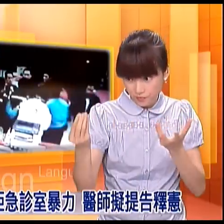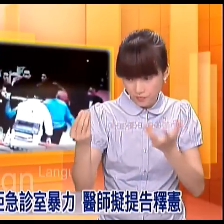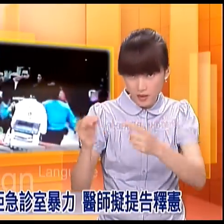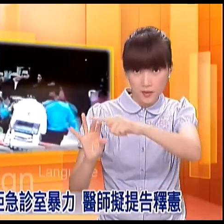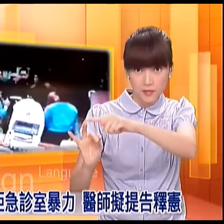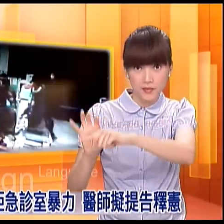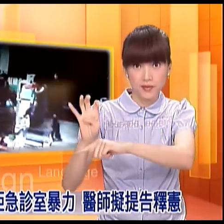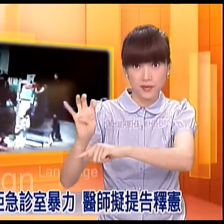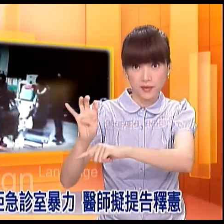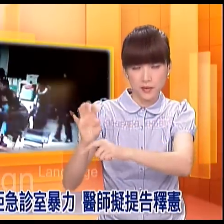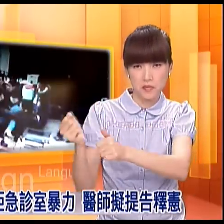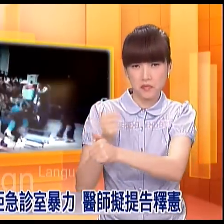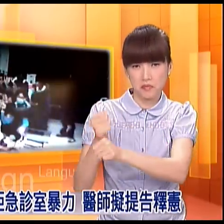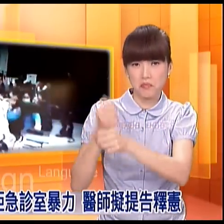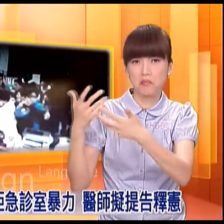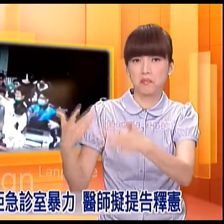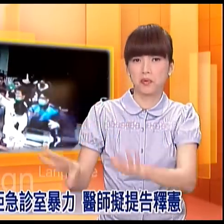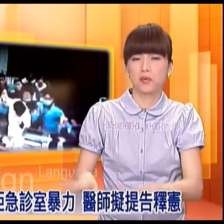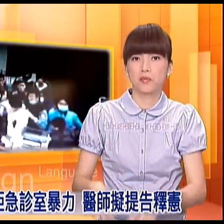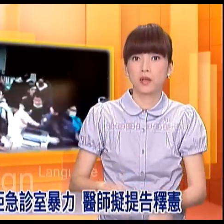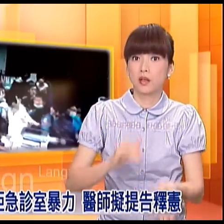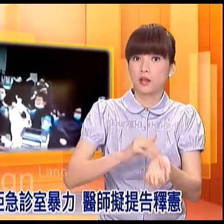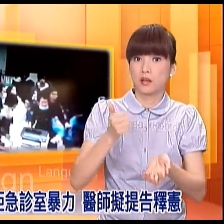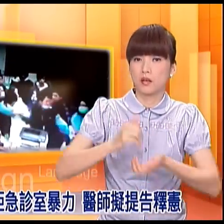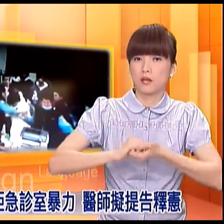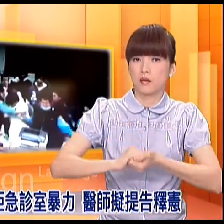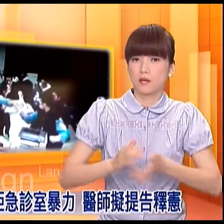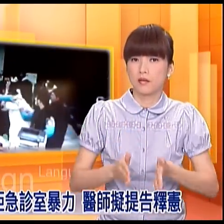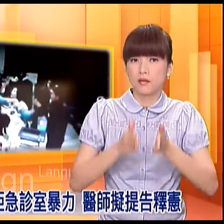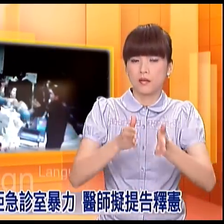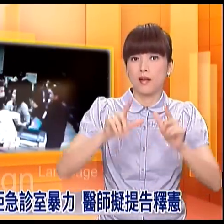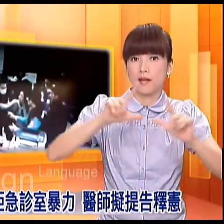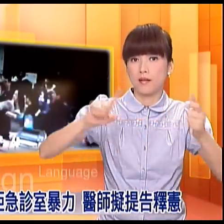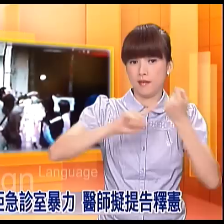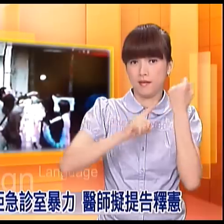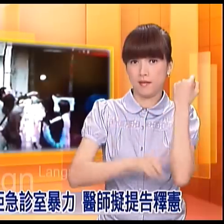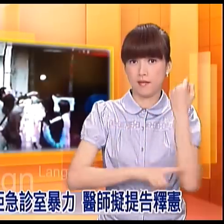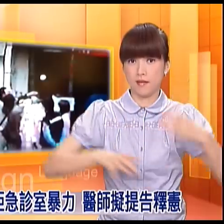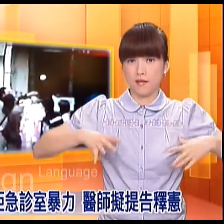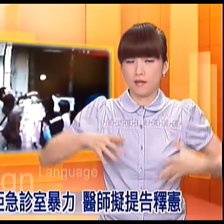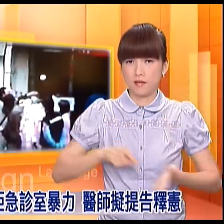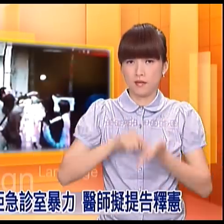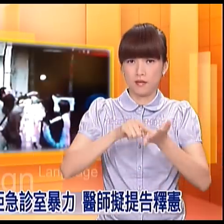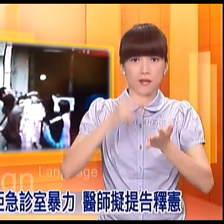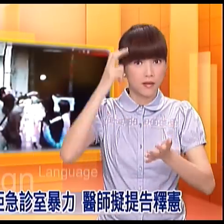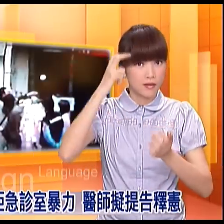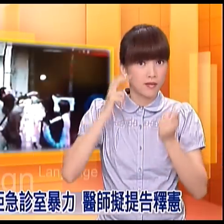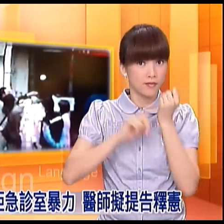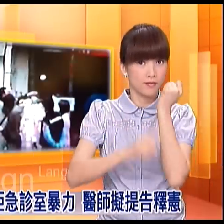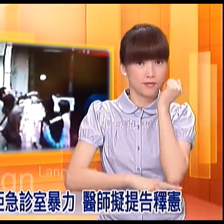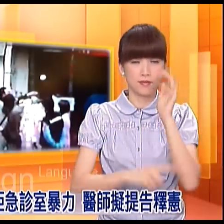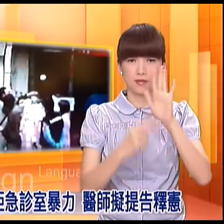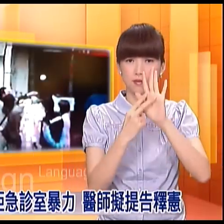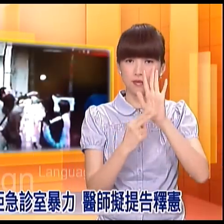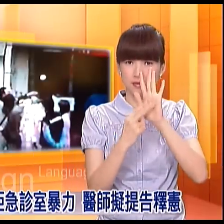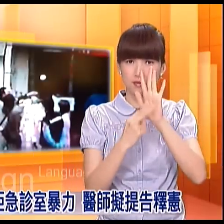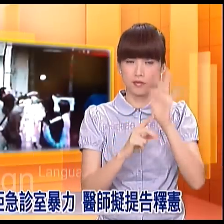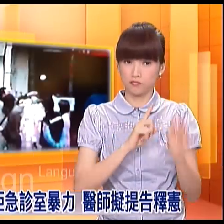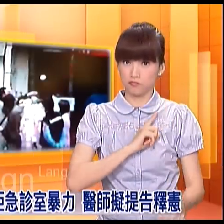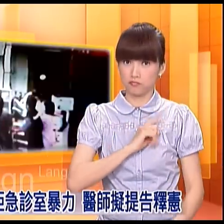暴力攻击。于是有医师决定向大法官来申请释宪，保障自己的权益。不